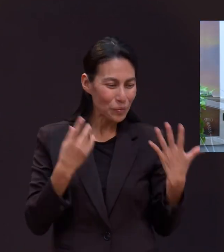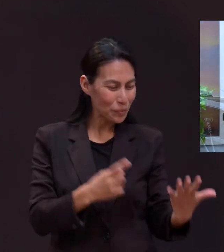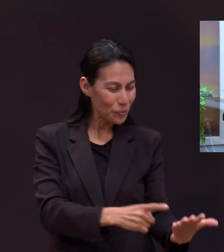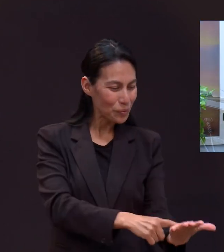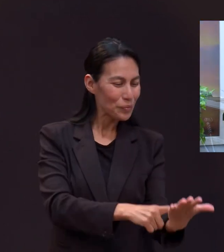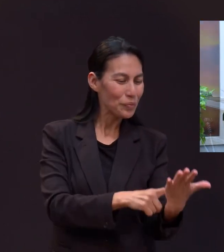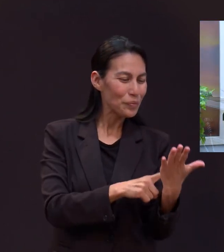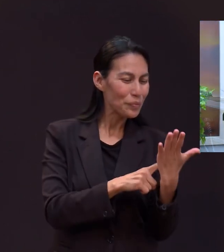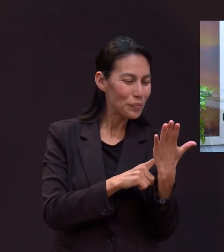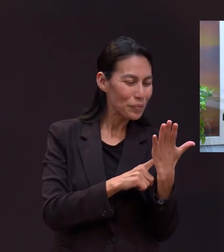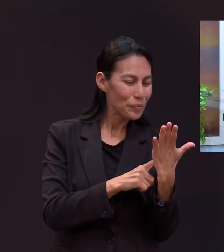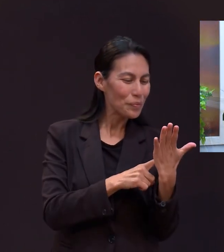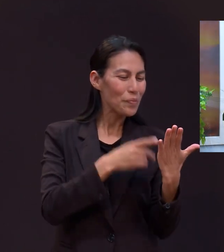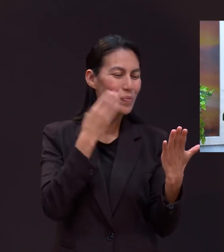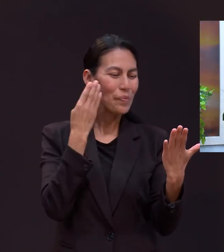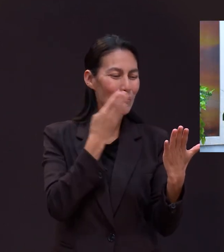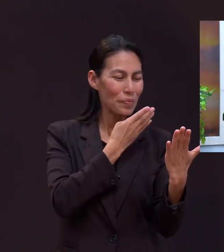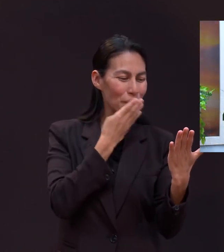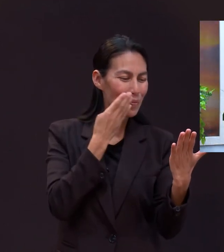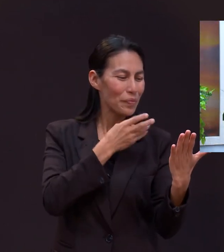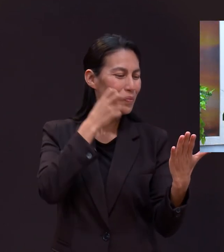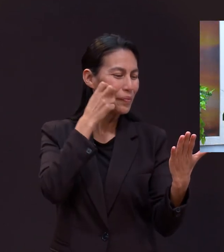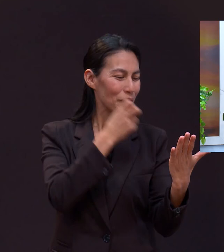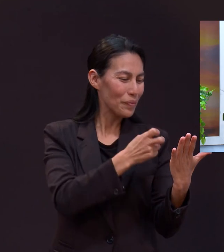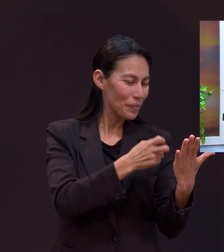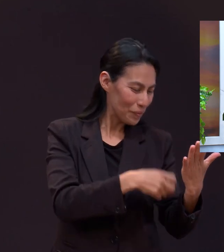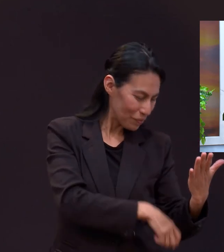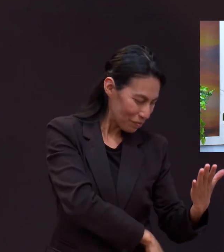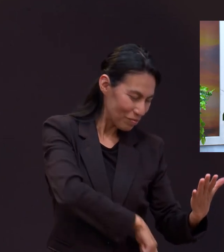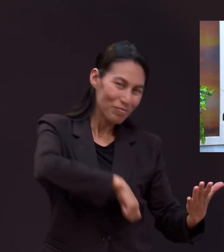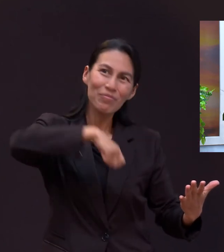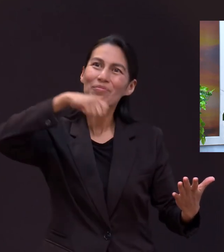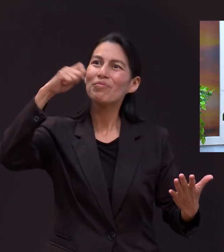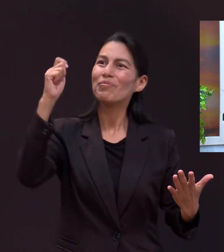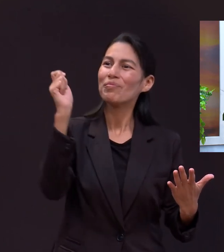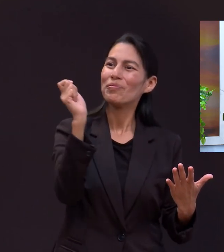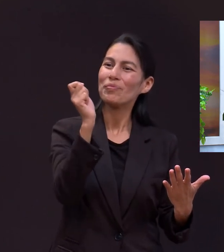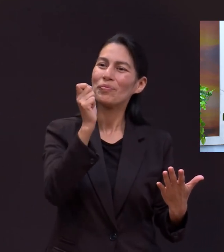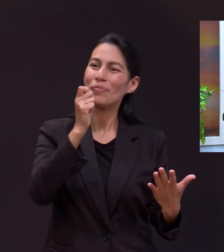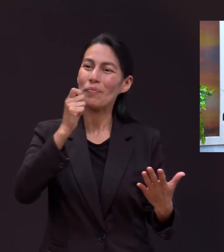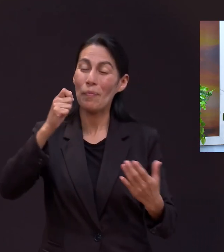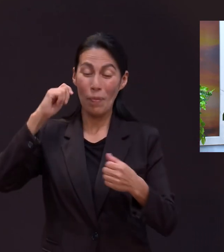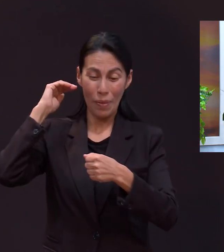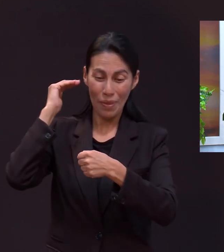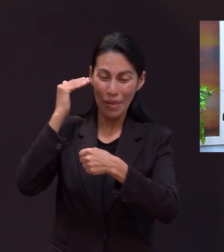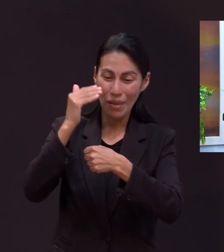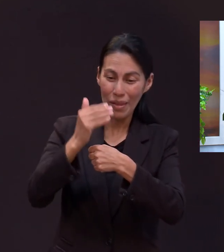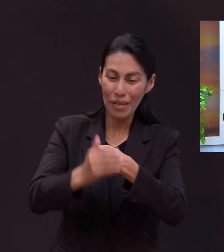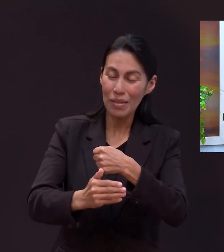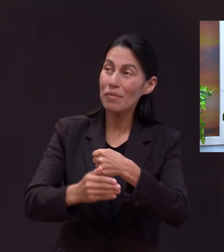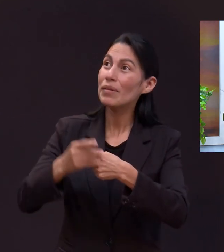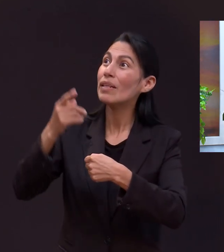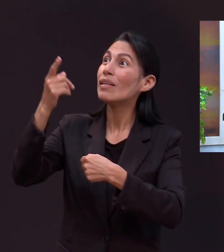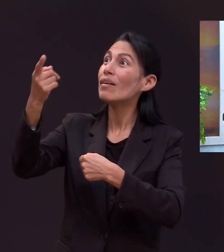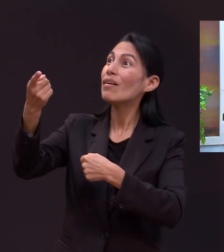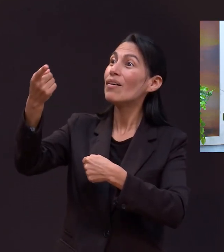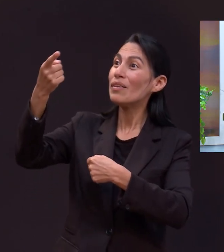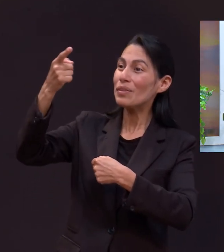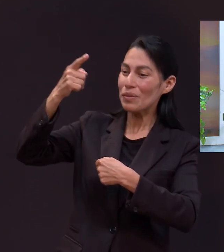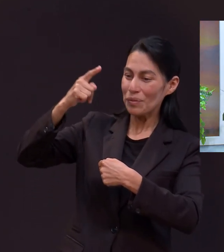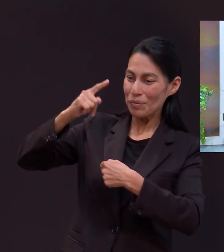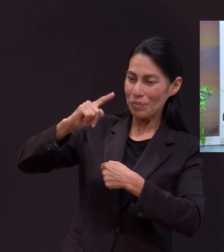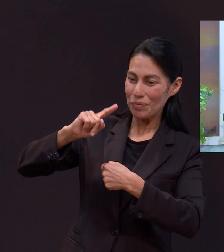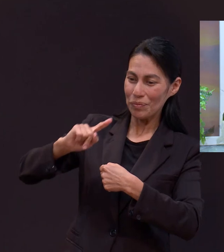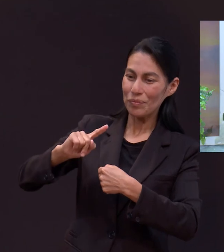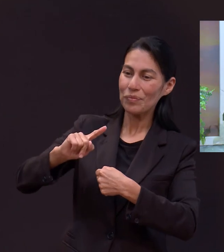con la espada que es la palabra de dios y al terminar me